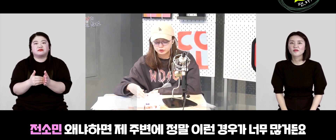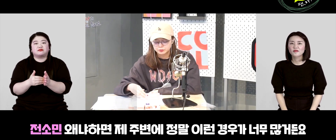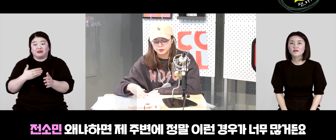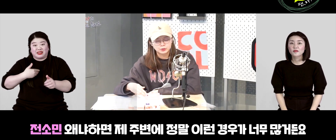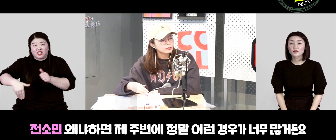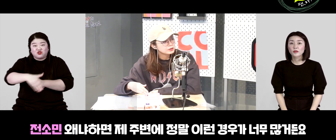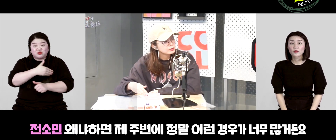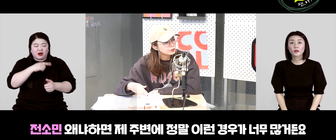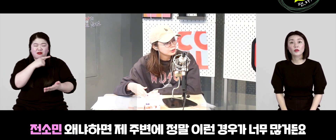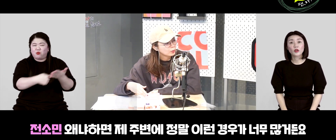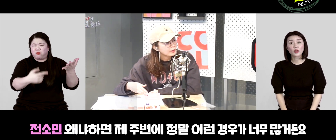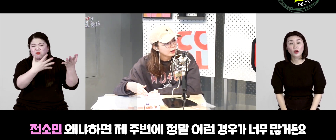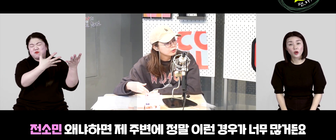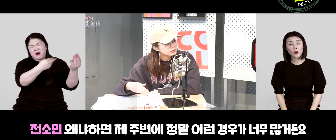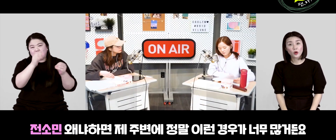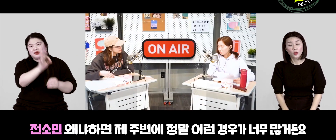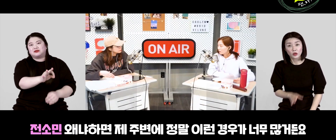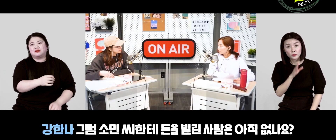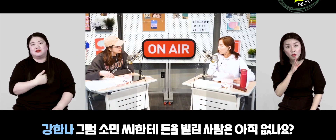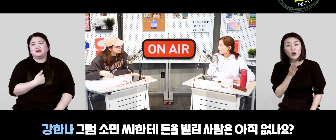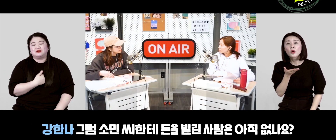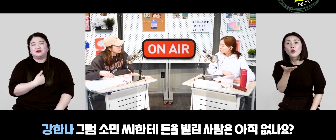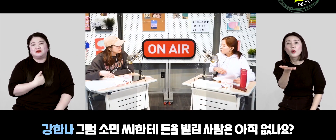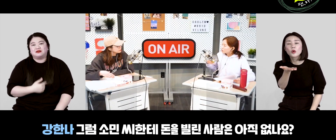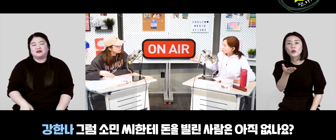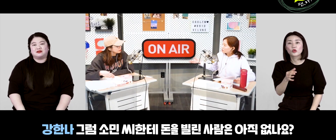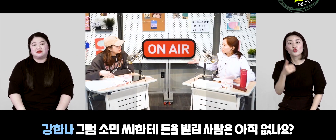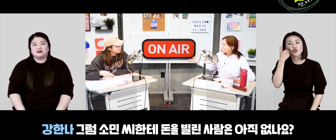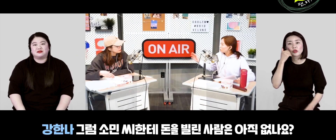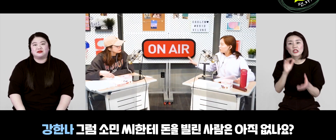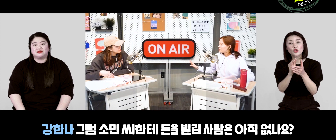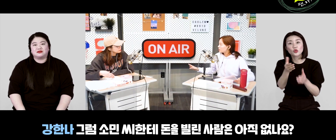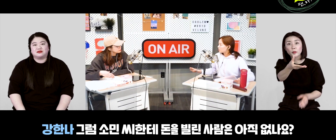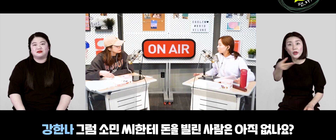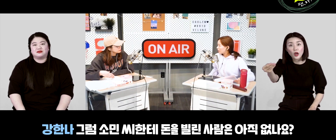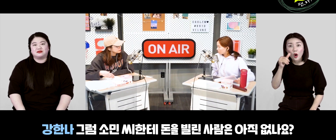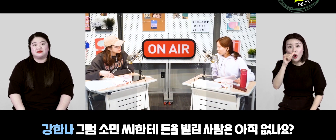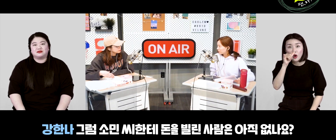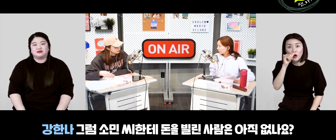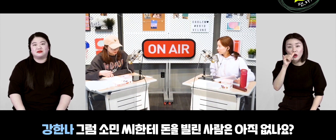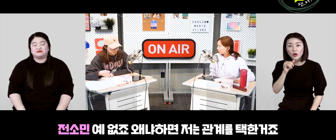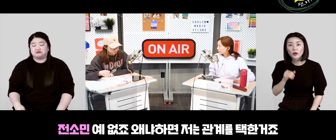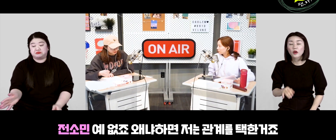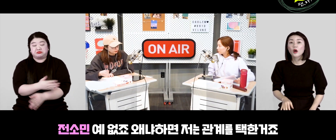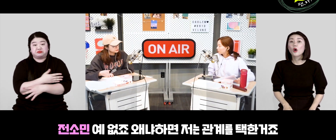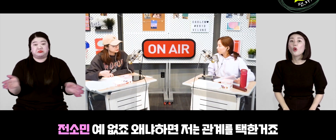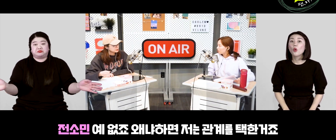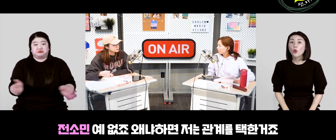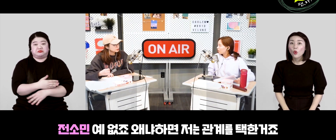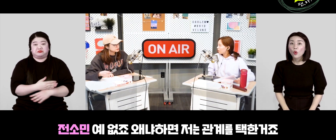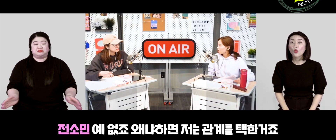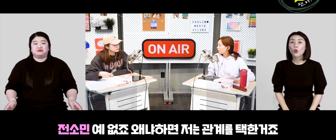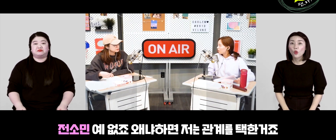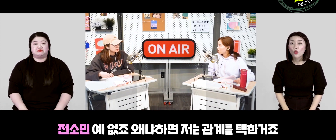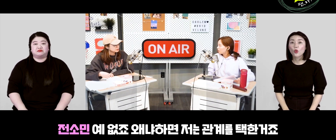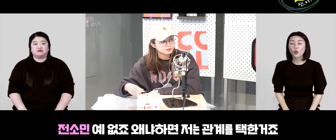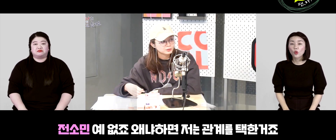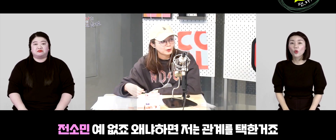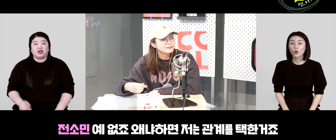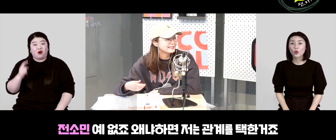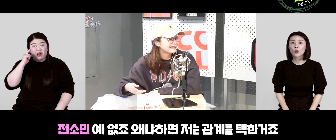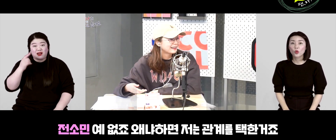왜냐하면 제 주변에 정말 이런 경우가 너무 많거든요. 그럼 소민 씨한테 돈을 빌린 사람은 아직 없나요? 예, 없죠. 왜냐하면 저는